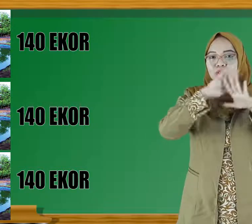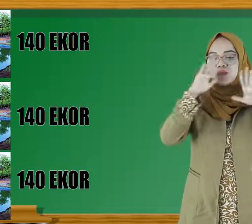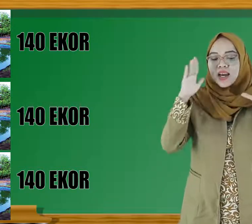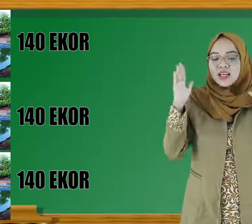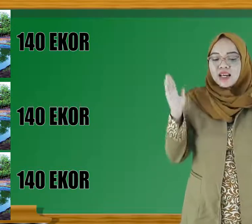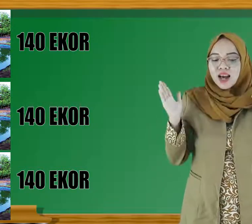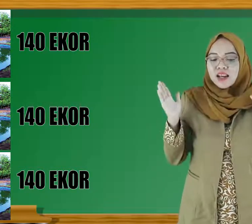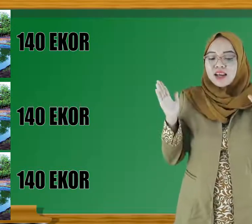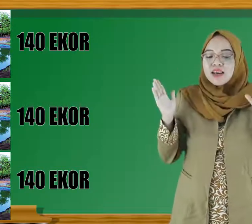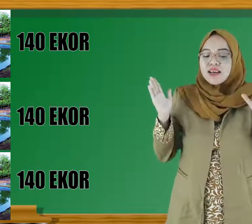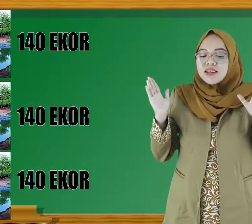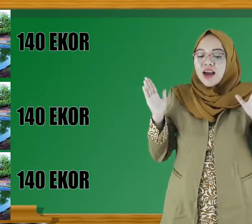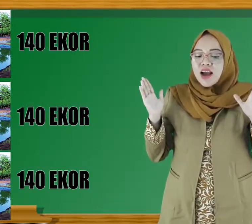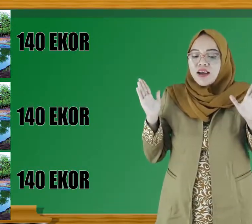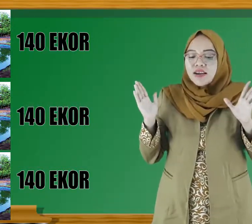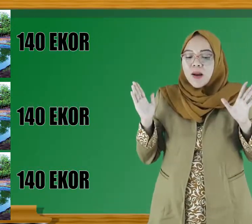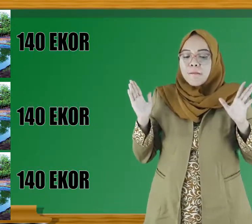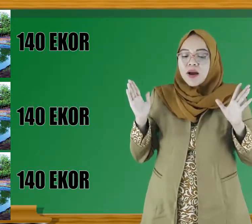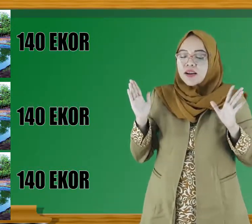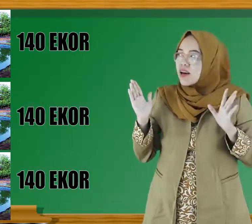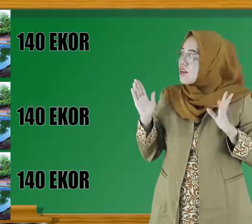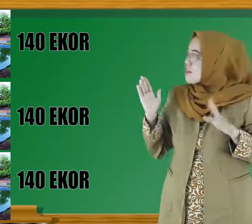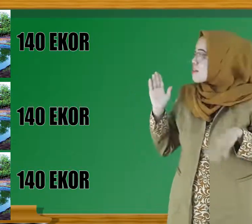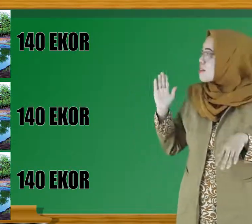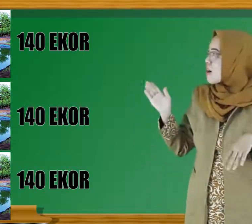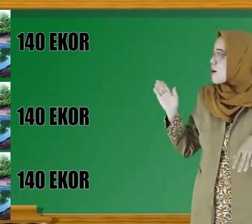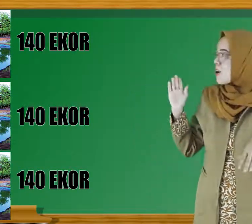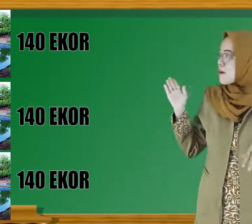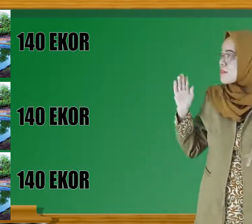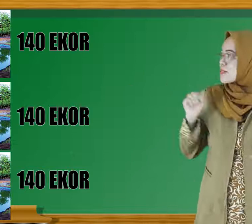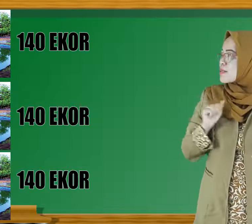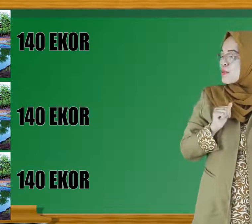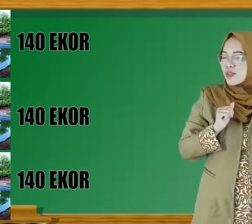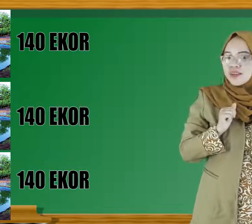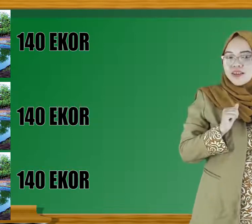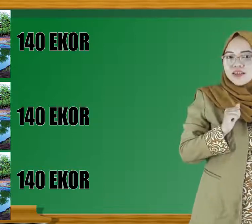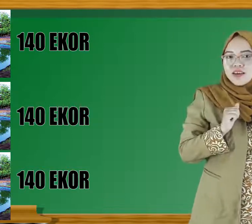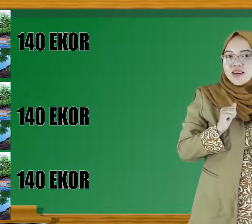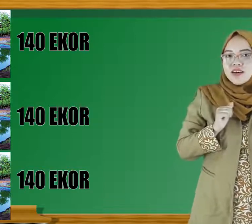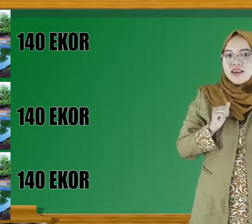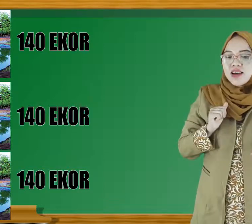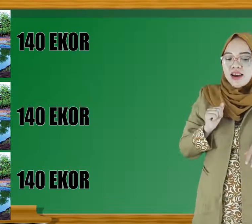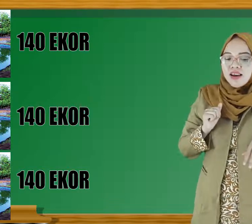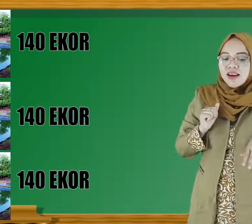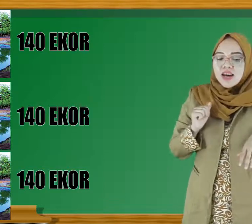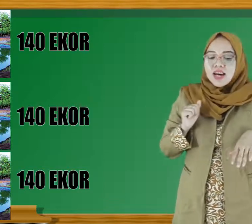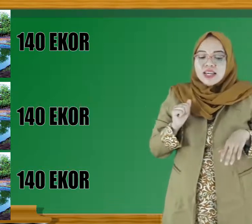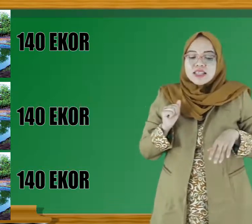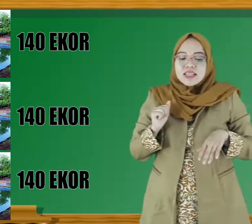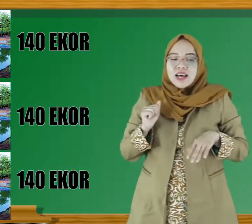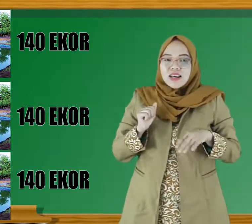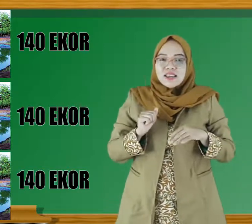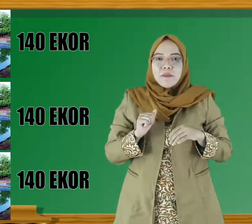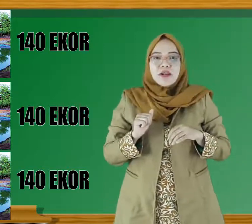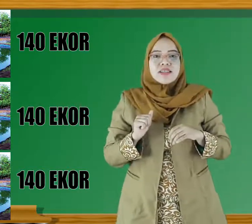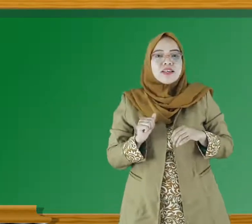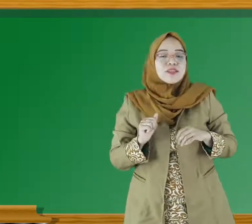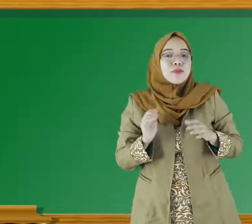jumlah ikan yang ada pada ketiga kolam tersebut? Ya, setelah kita pelajari